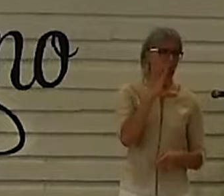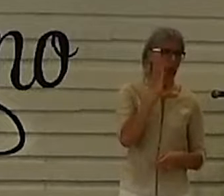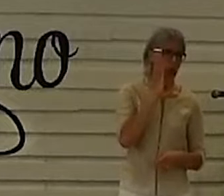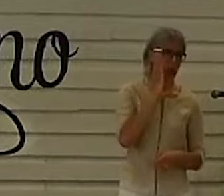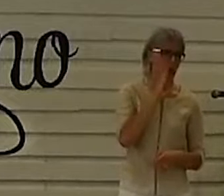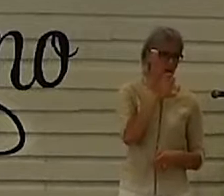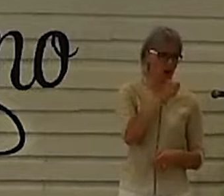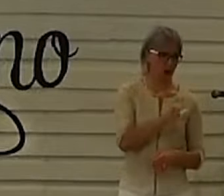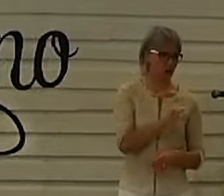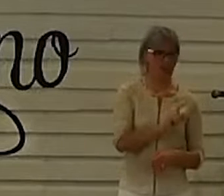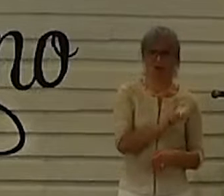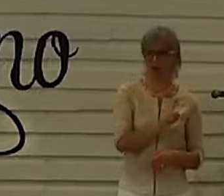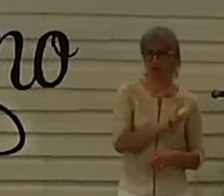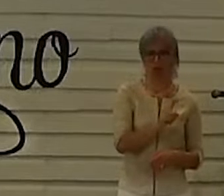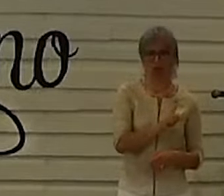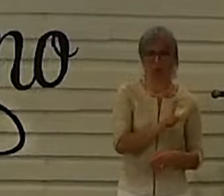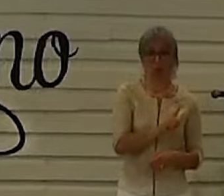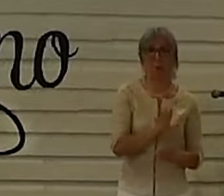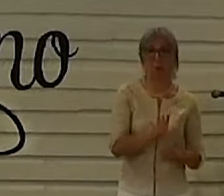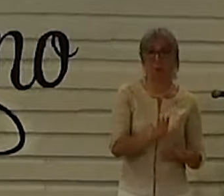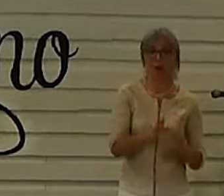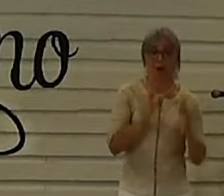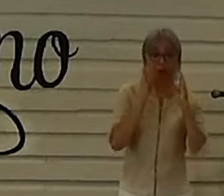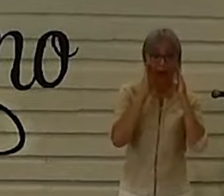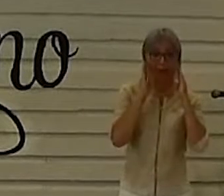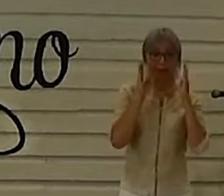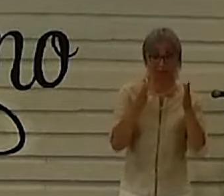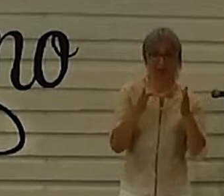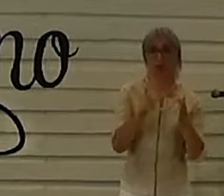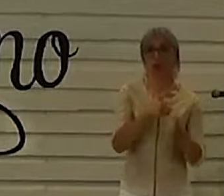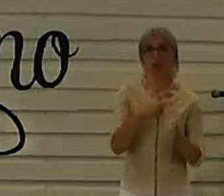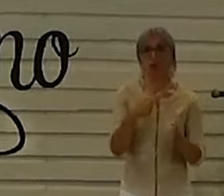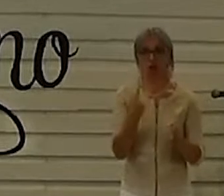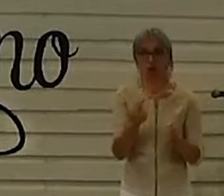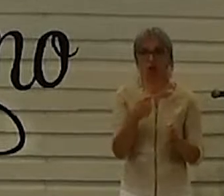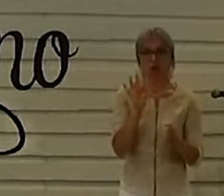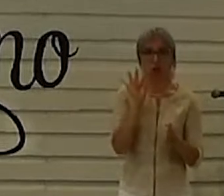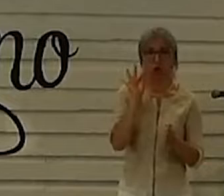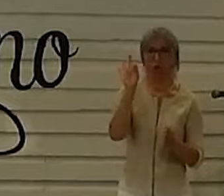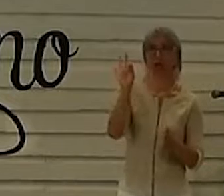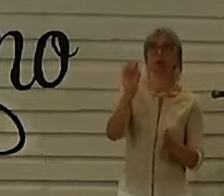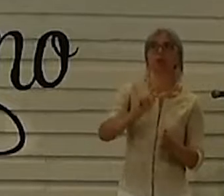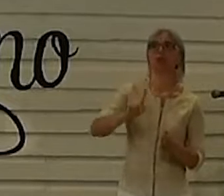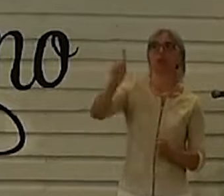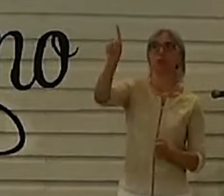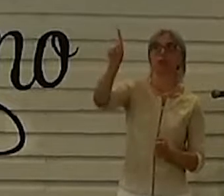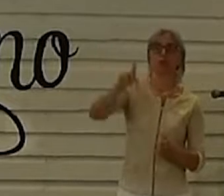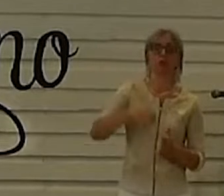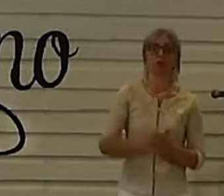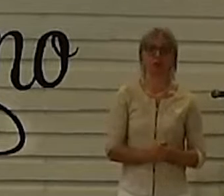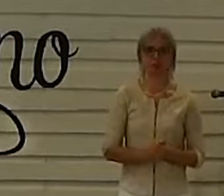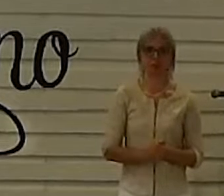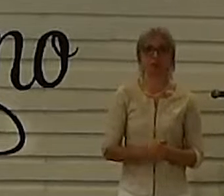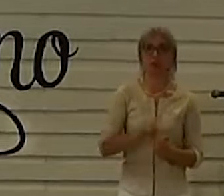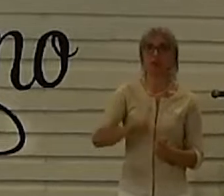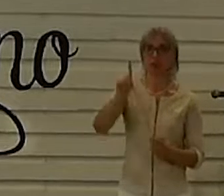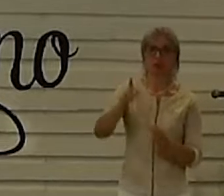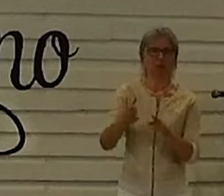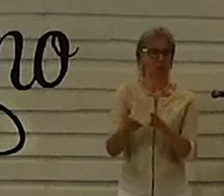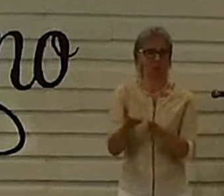noi facciamo delle valutazioni, valutiamo l'uomo. È vero che noi dobbiamo